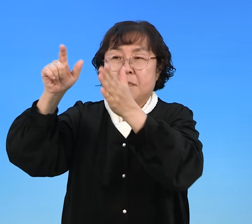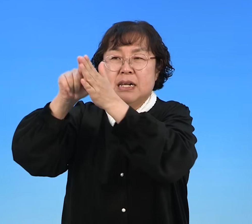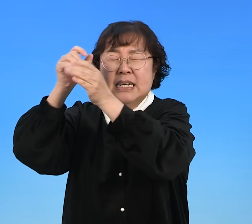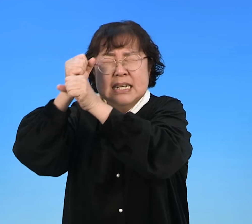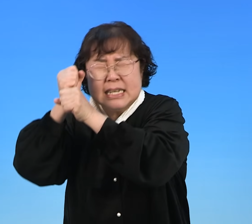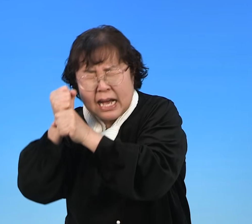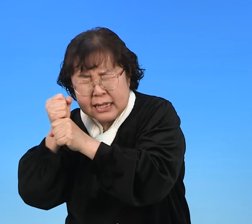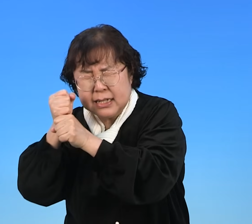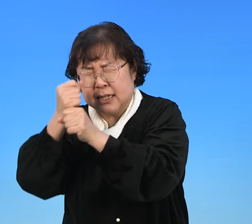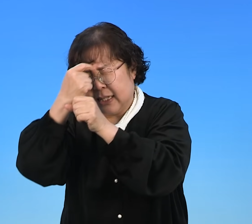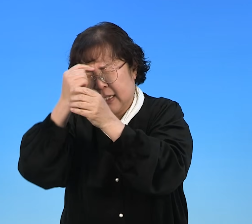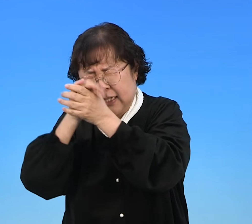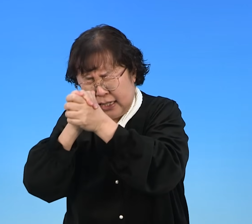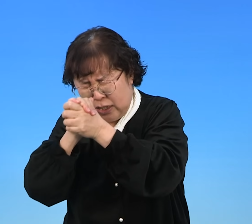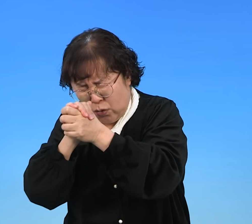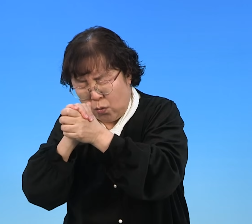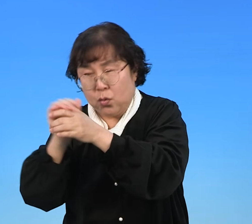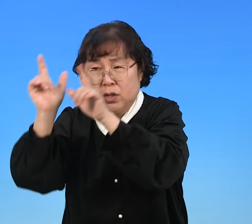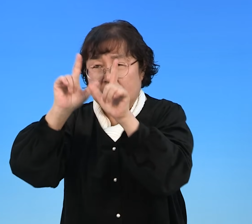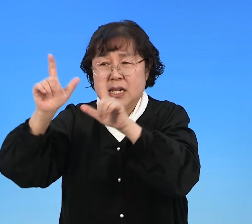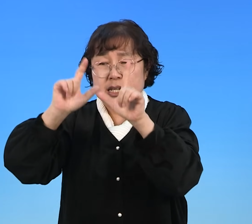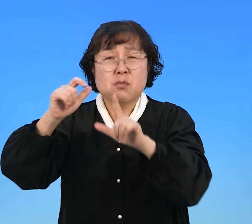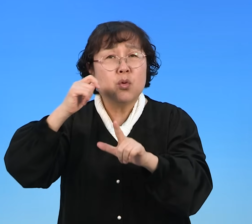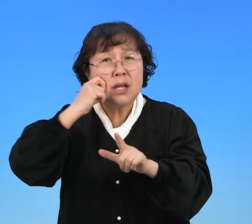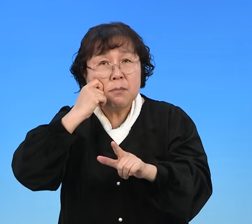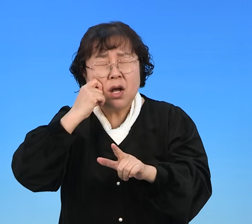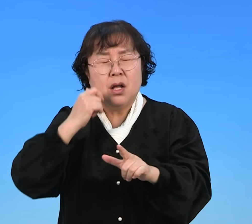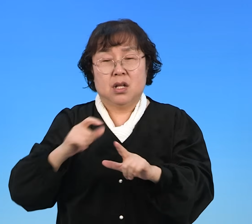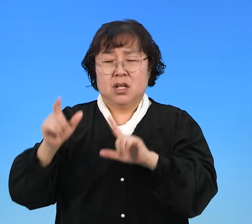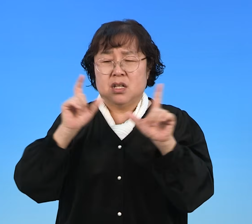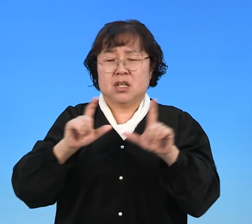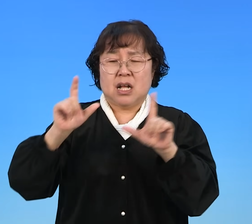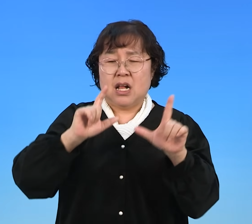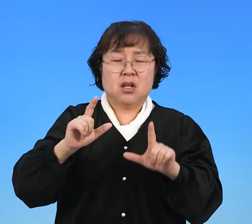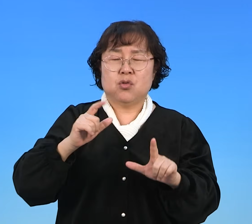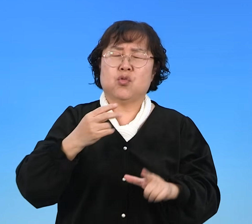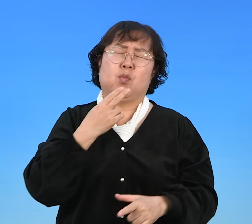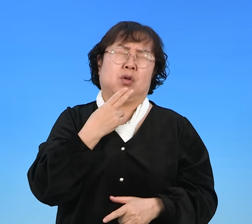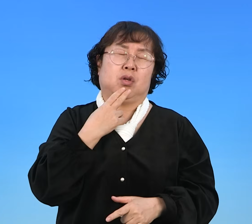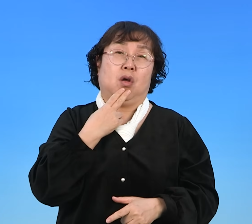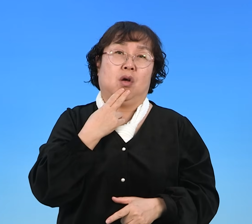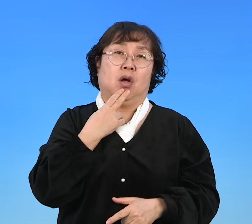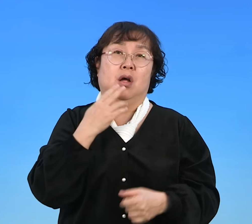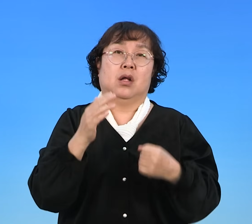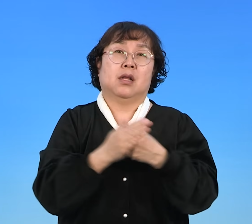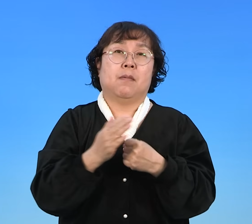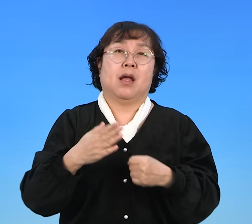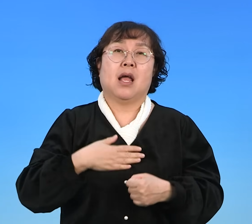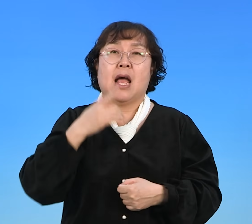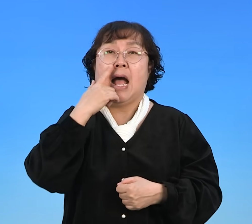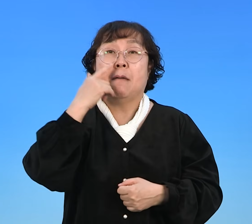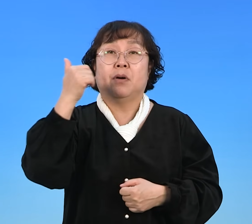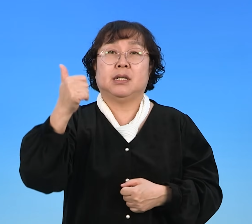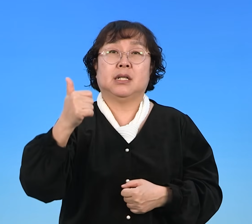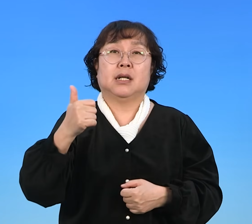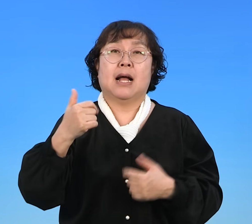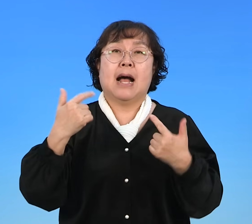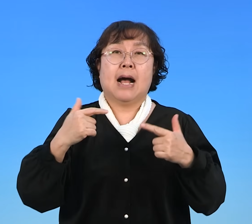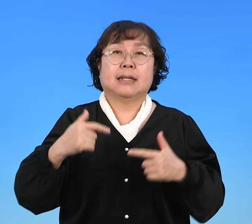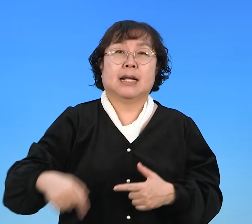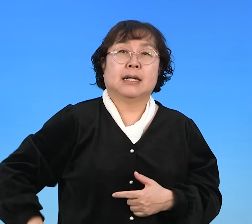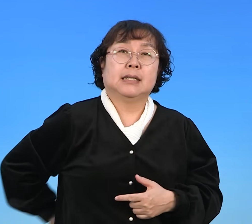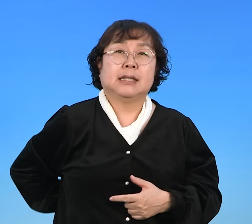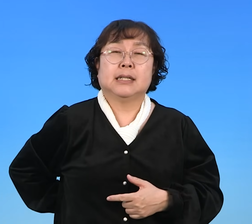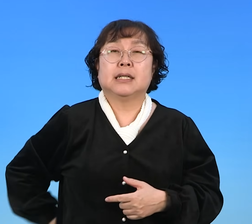기도의 삶을 살지 않으면 이게 생존의 문제예요. 그래서 우리 자녀들이 떠올리는 아버지는